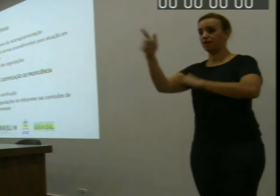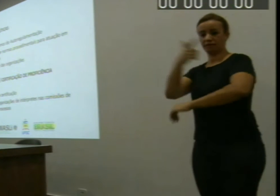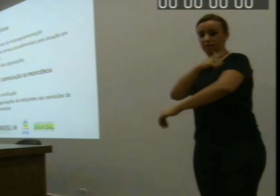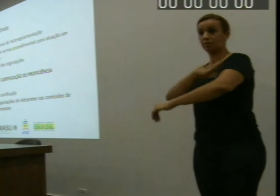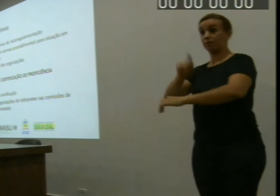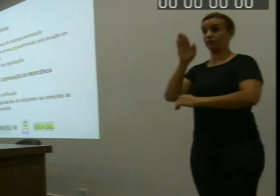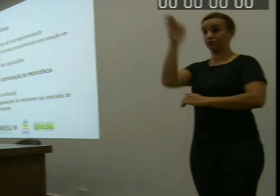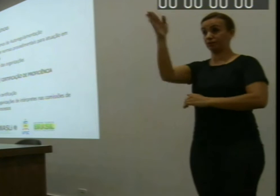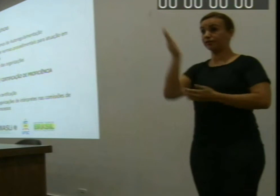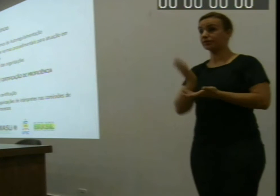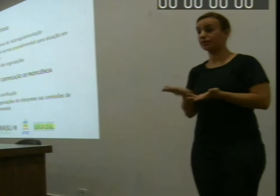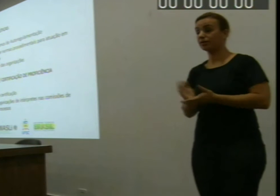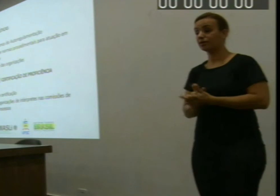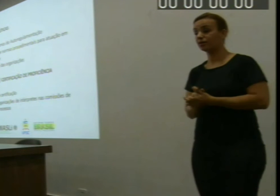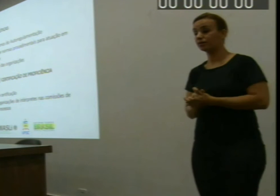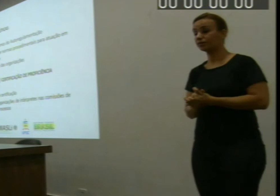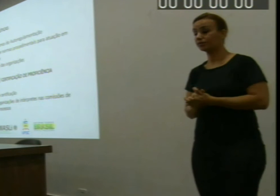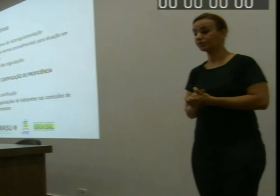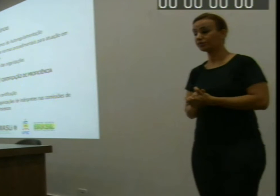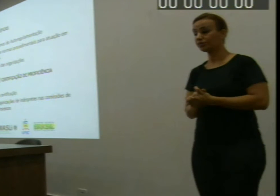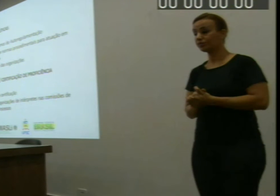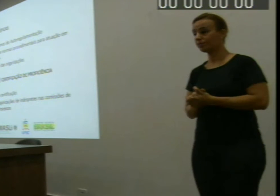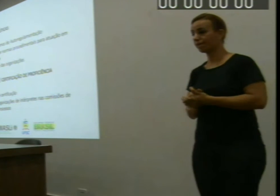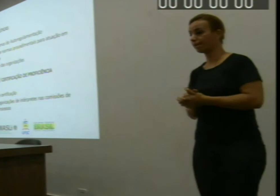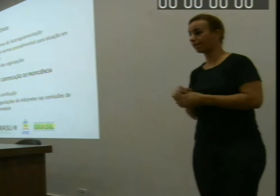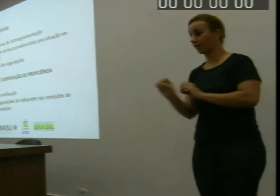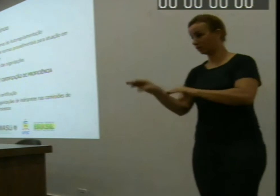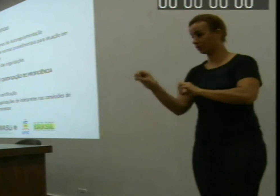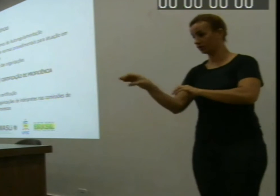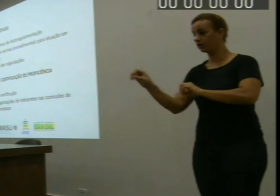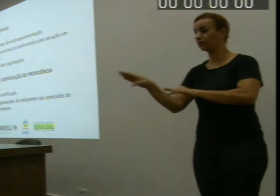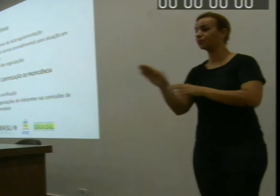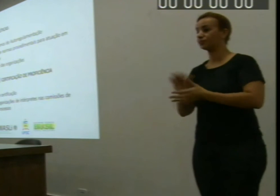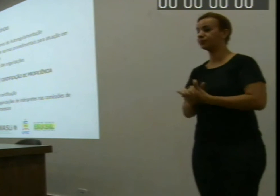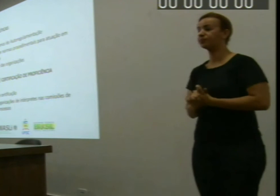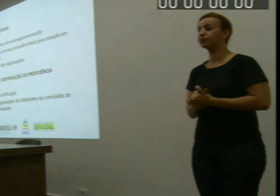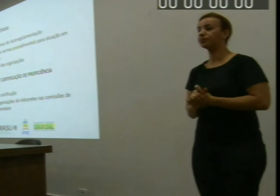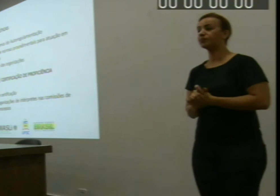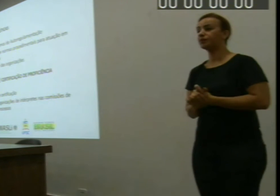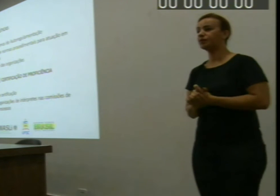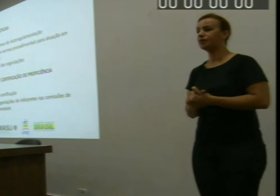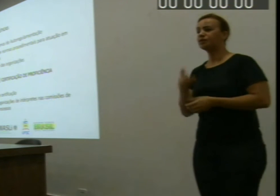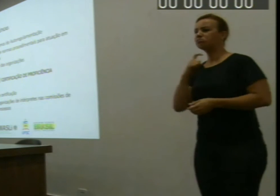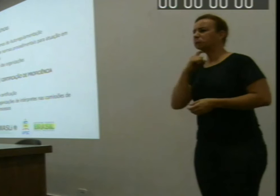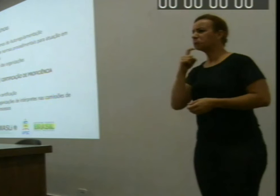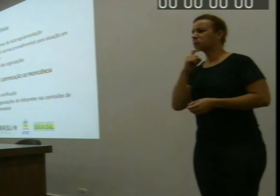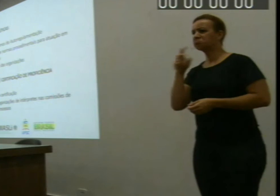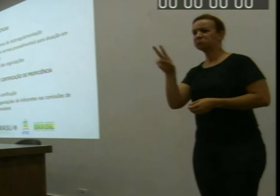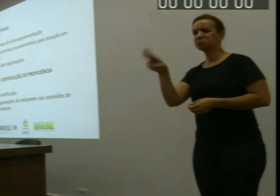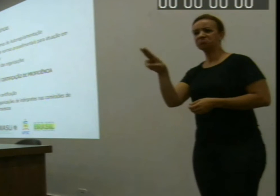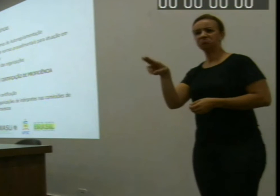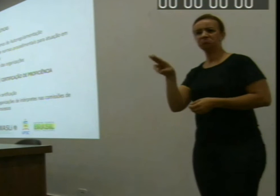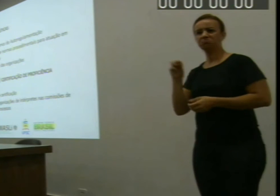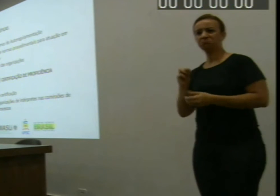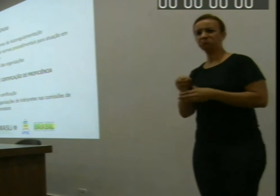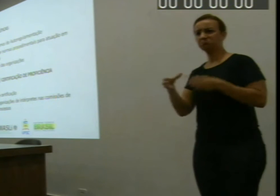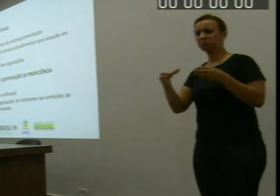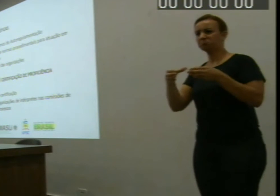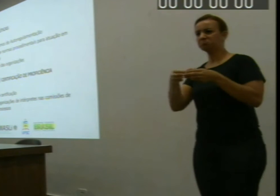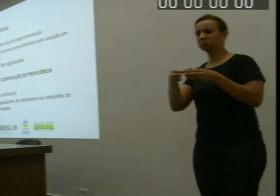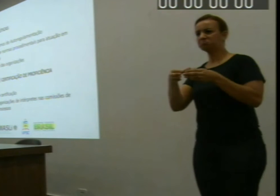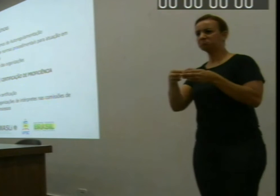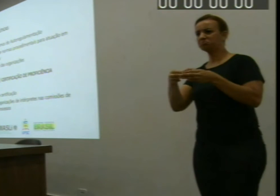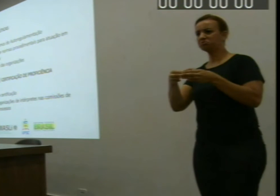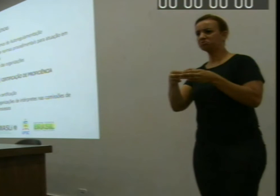isso porque eu já perguntei isso para algumas pessoas em alguns eventos mas ninguém nunca mandou uma organização juntou os